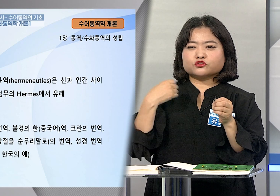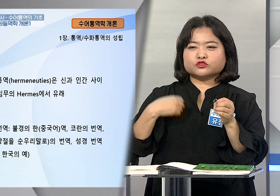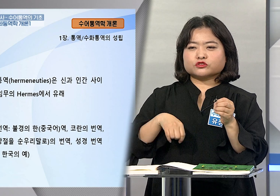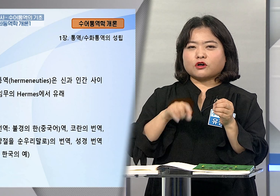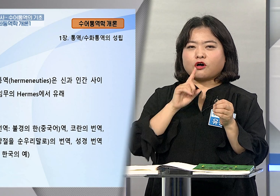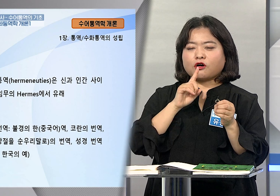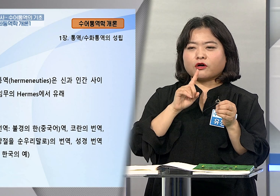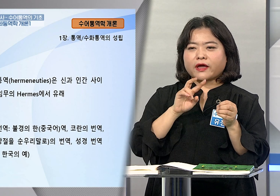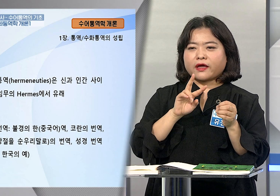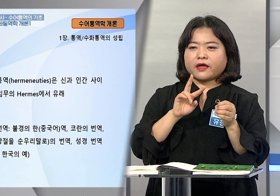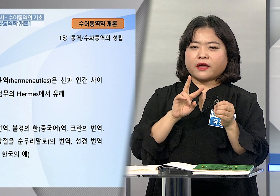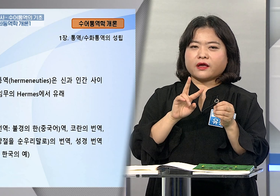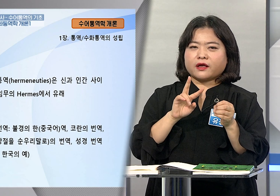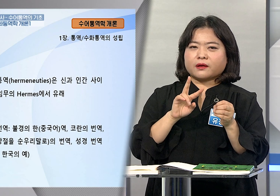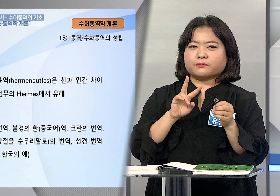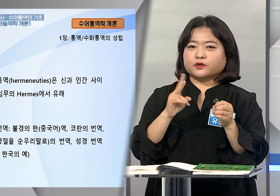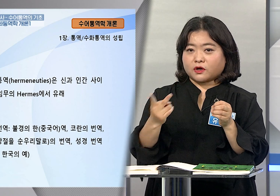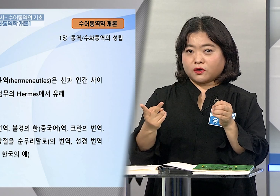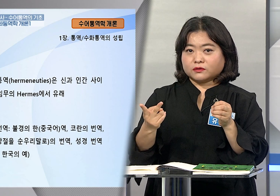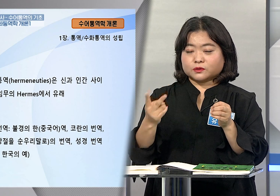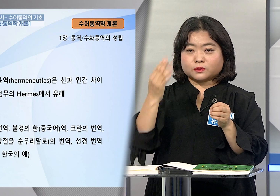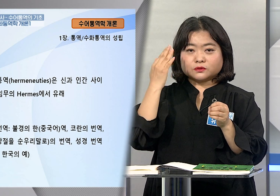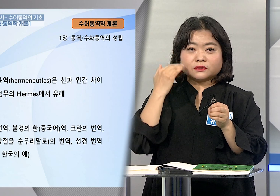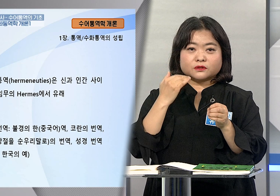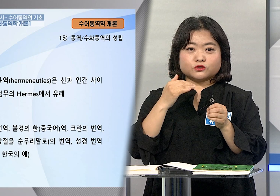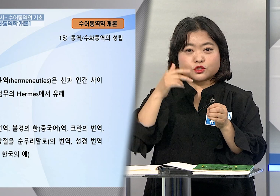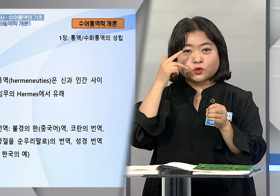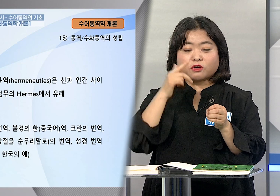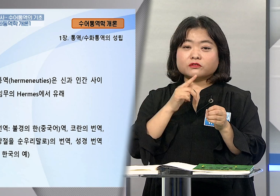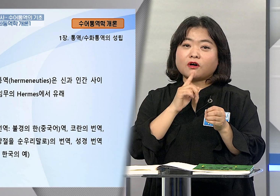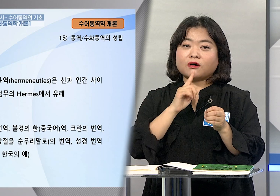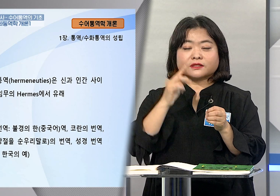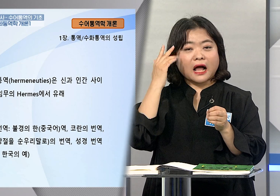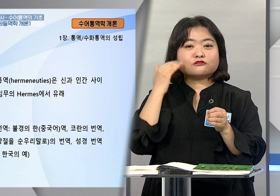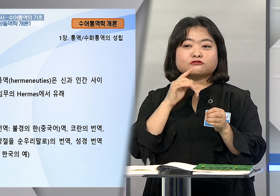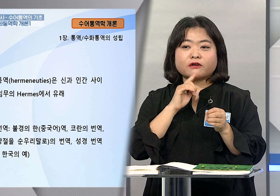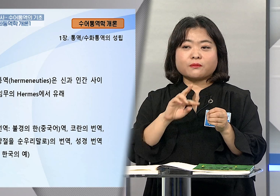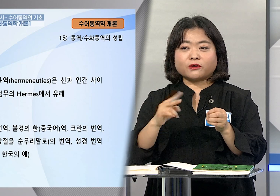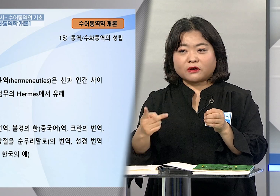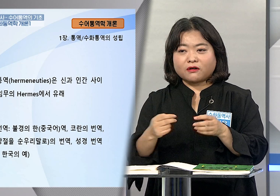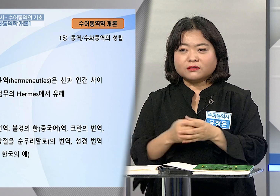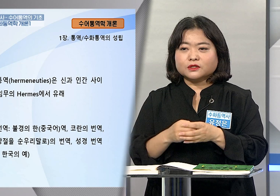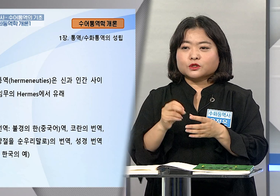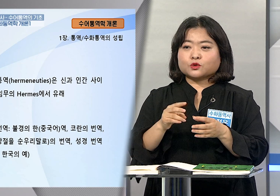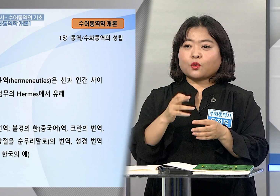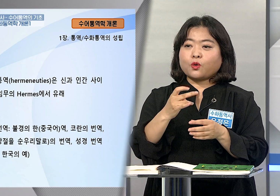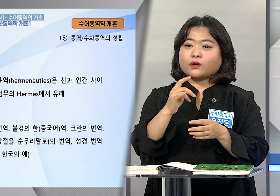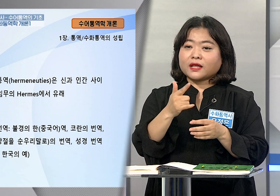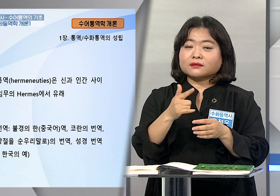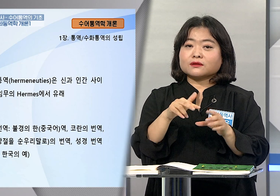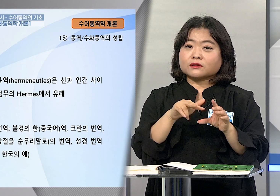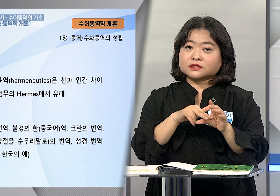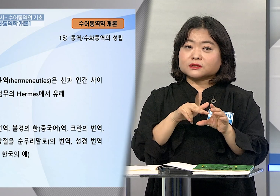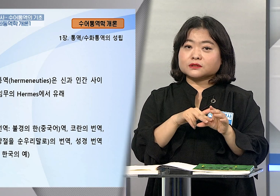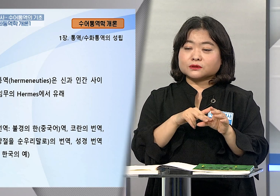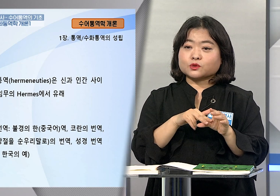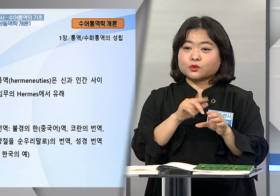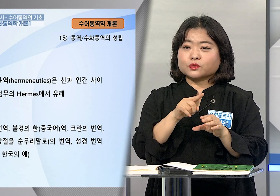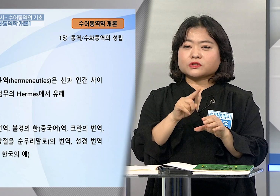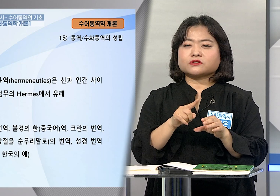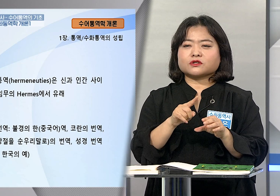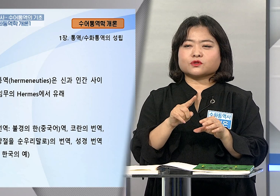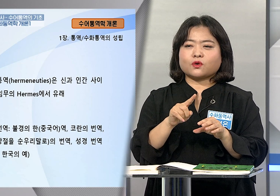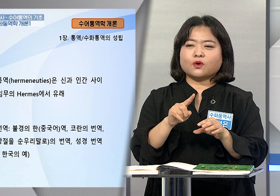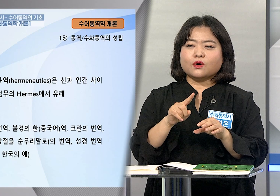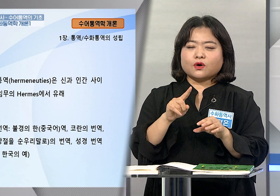어떤 중국어의 번역 또는 우리 조선어 그러니까 한국어의 번역 또 코란 역시